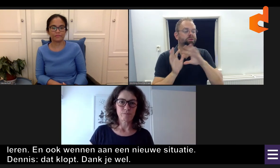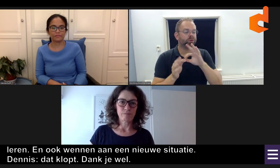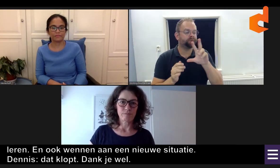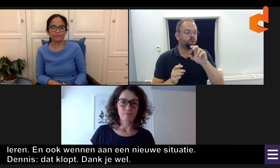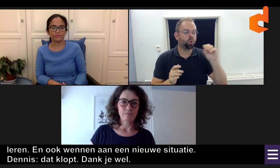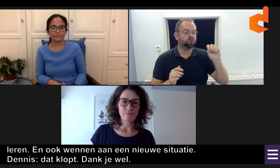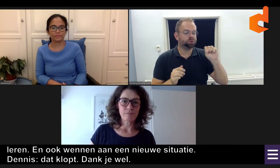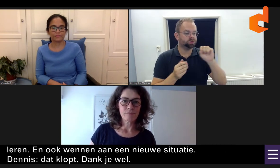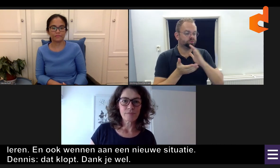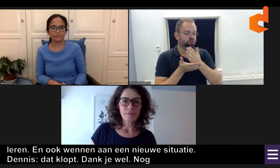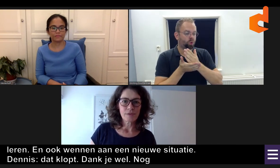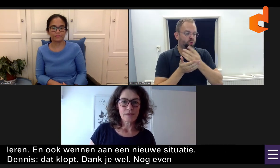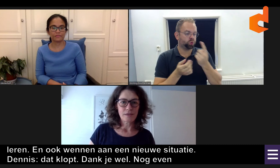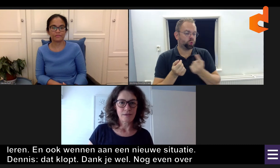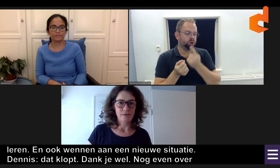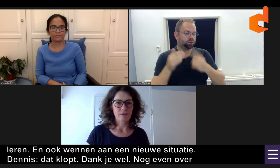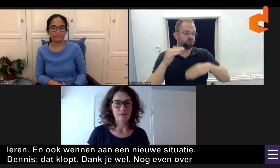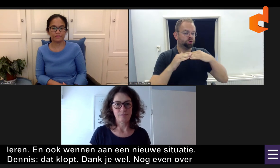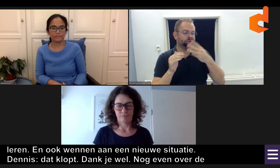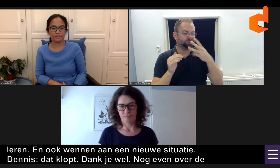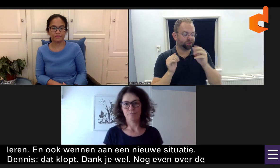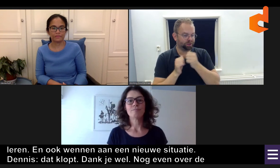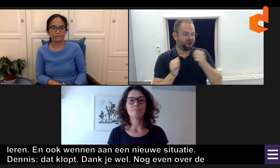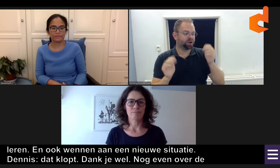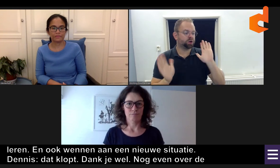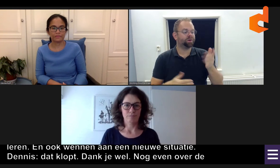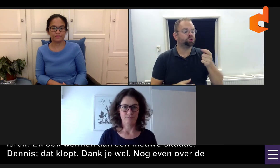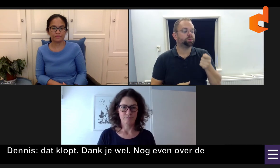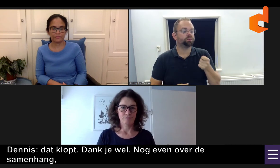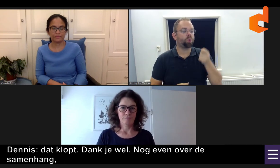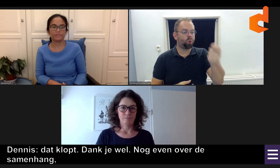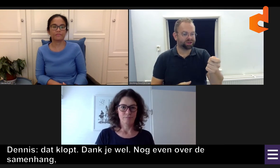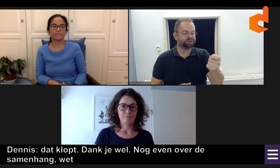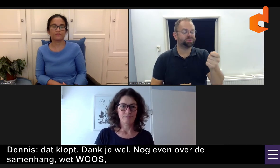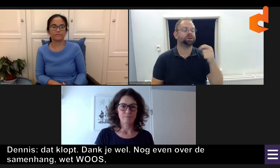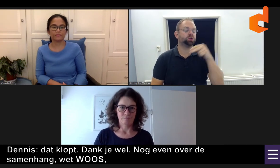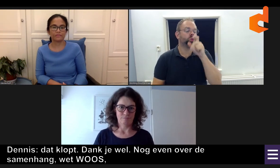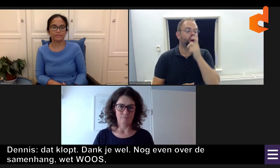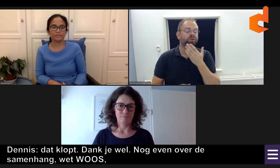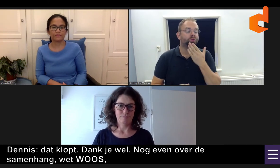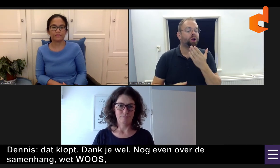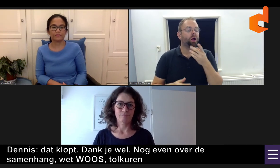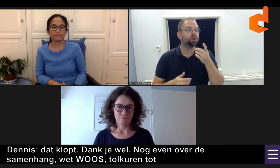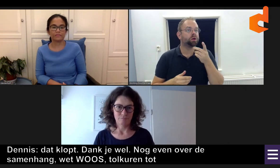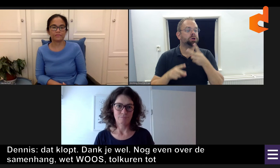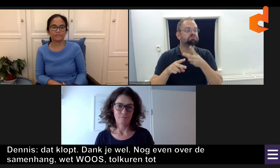Dan nog even over die samenhang. Hè. Je had het over de wet WOOS, over de tolkuren tot 30 jaar. Die motie die is